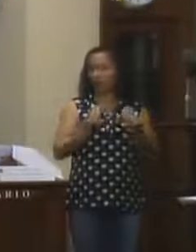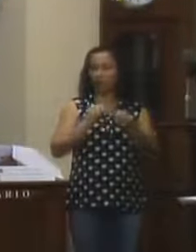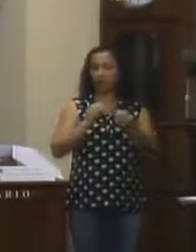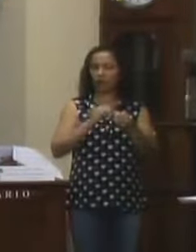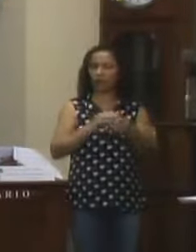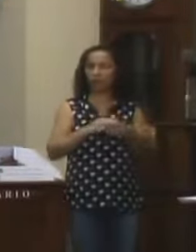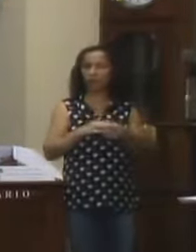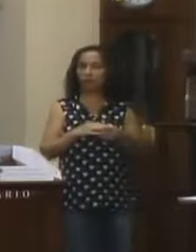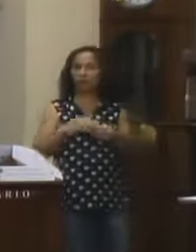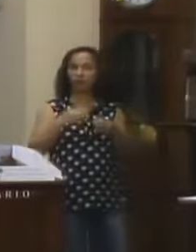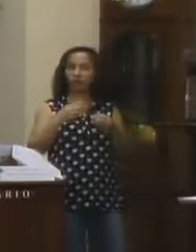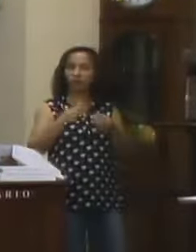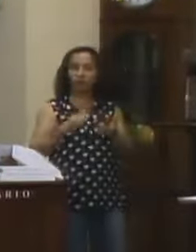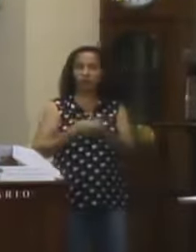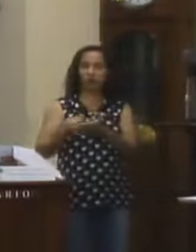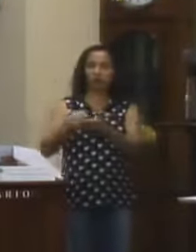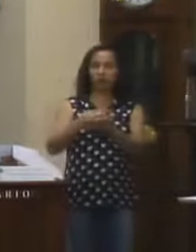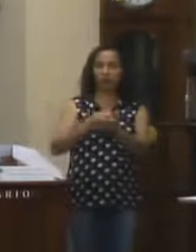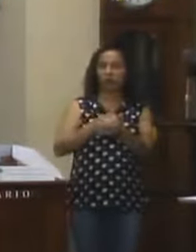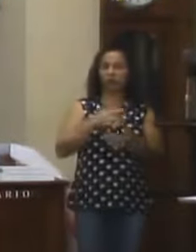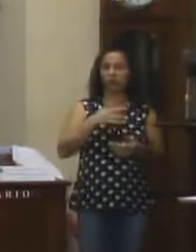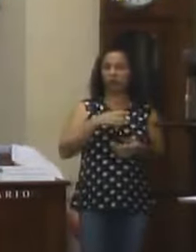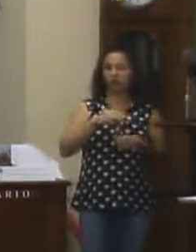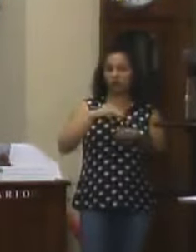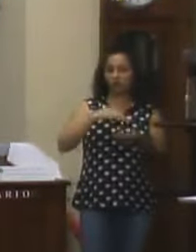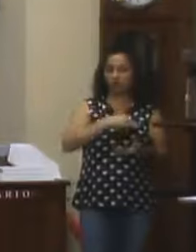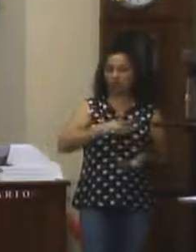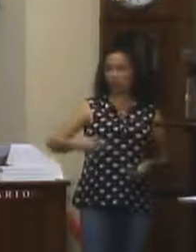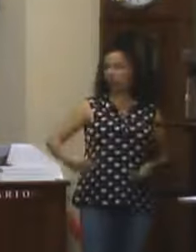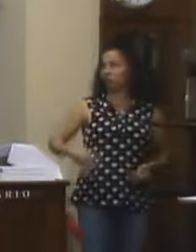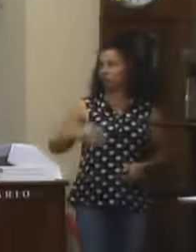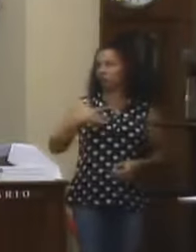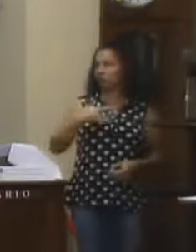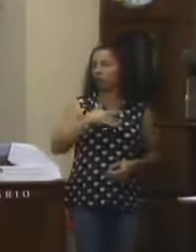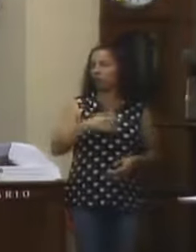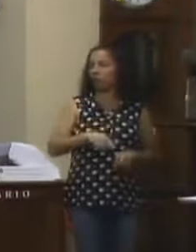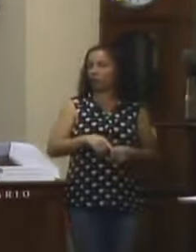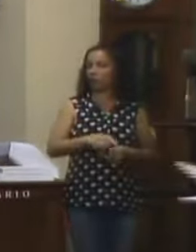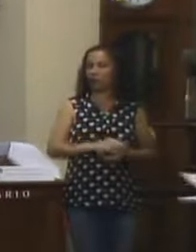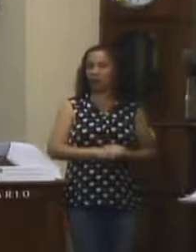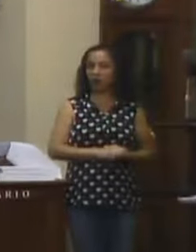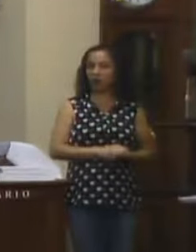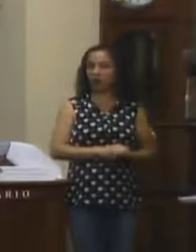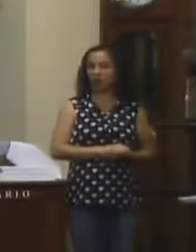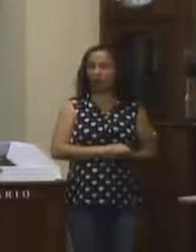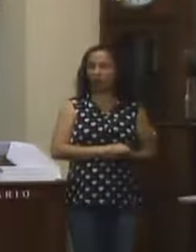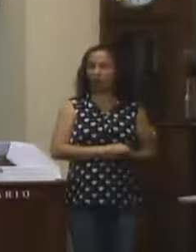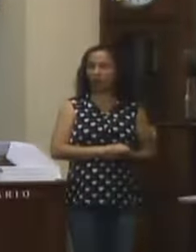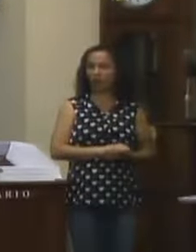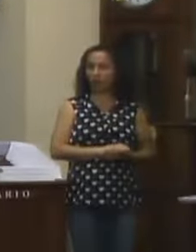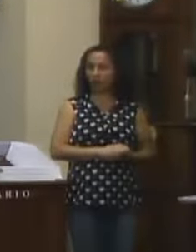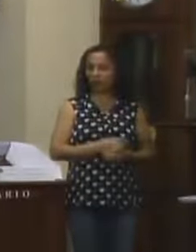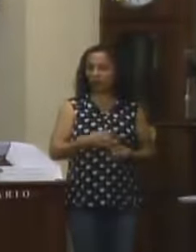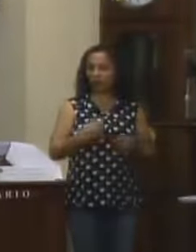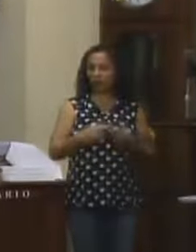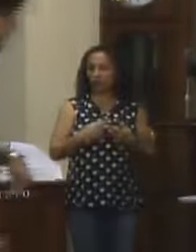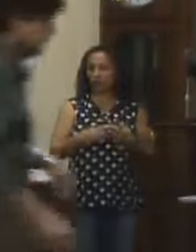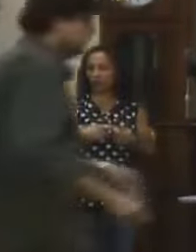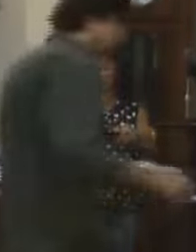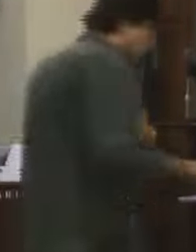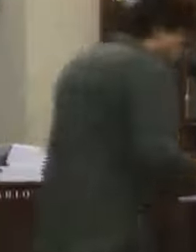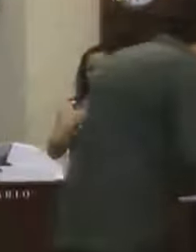ocorrerão à conta dos recursos orçamentários do Ministério da Saúde, Secretaria Municipal de Saúde, cabendo ao chefe do Poder Executivo sua regulamentação, no que couber a aplicação